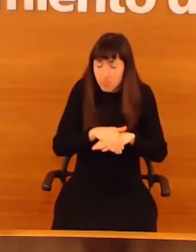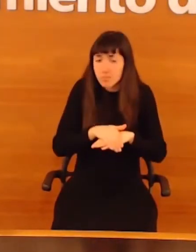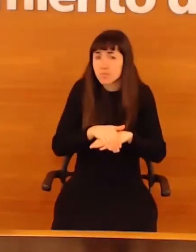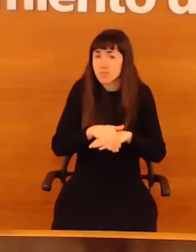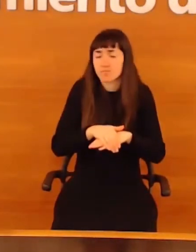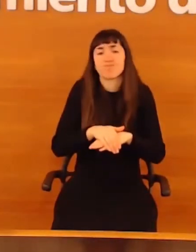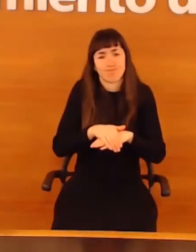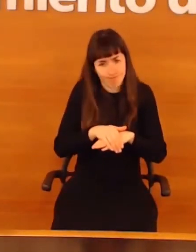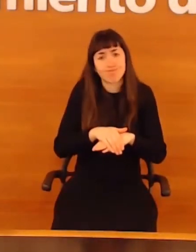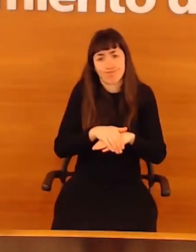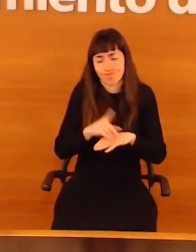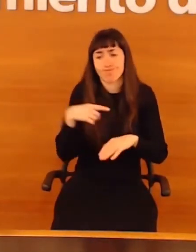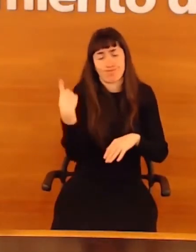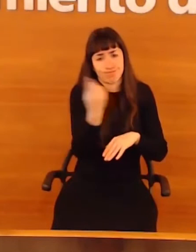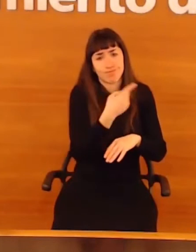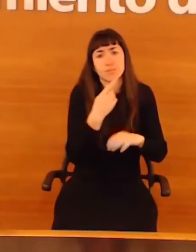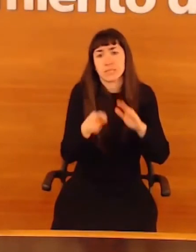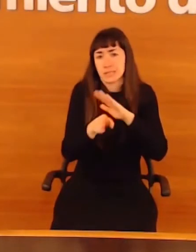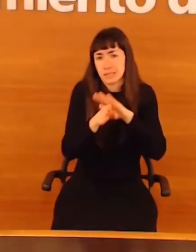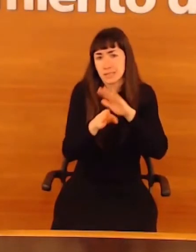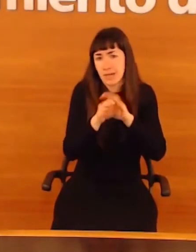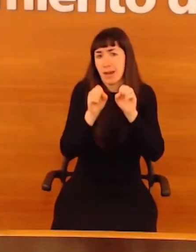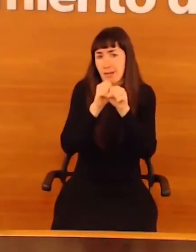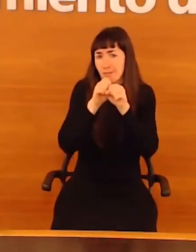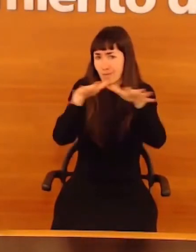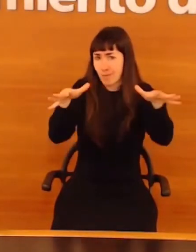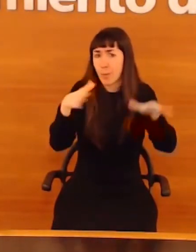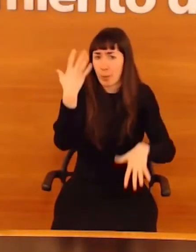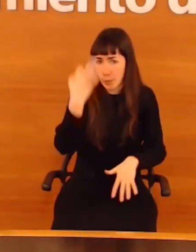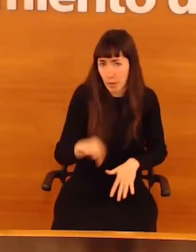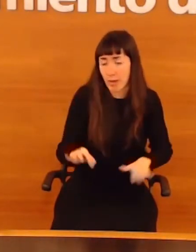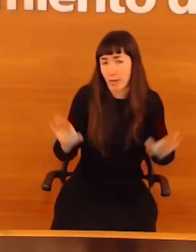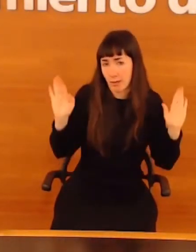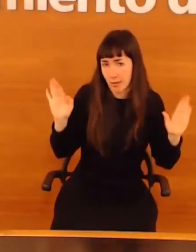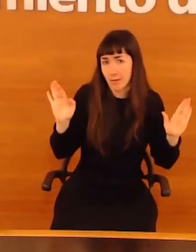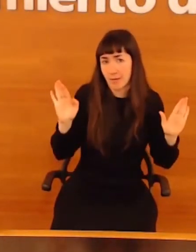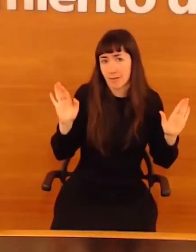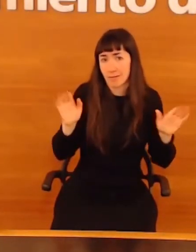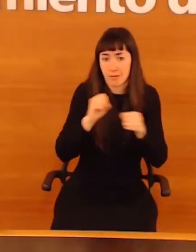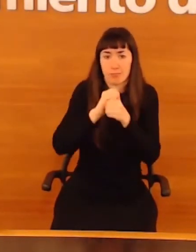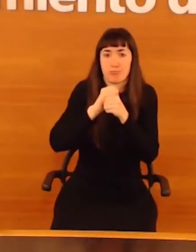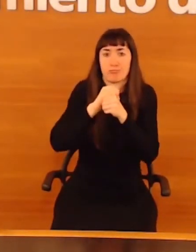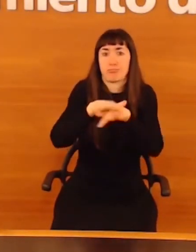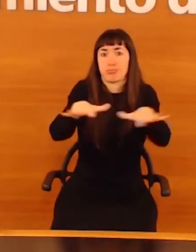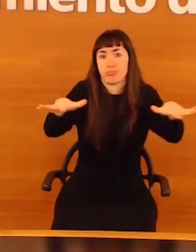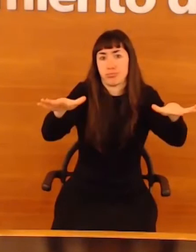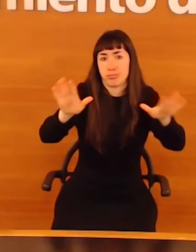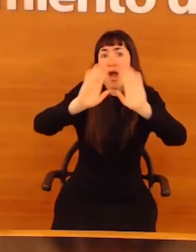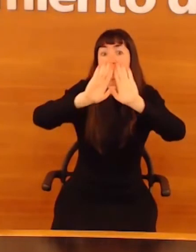pandemia, estamos también más globalizados que nunca para expandirla y que llegue al ámbito del